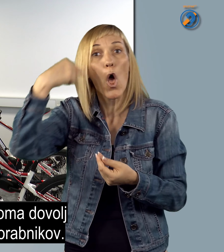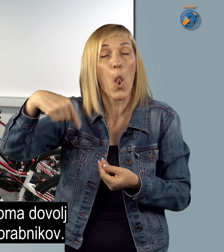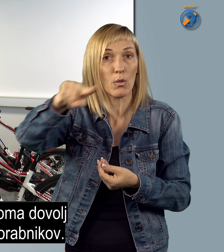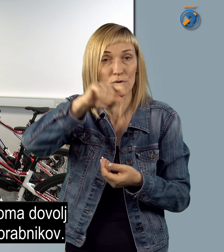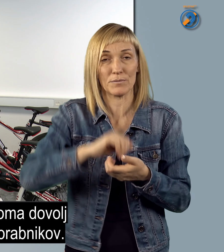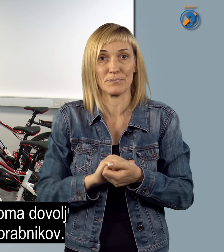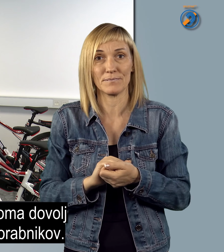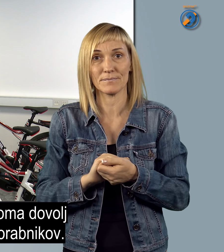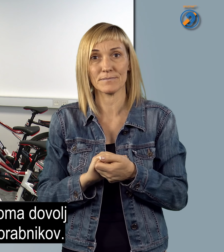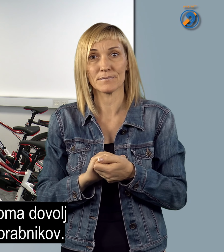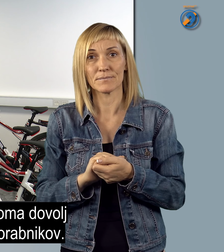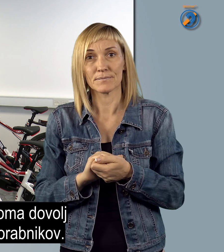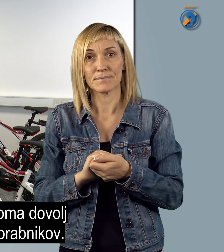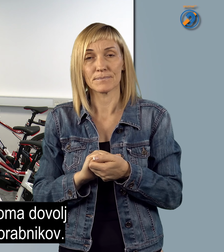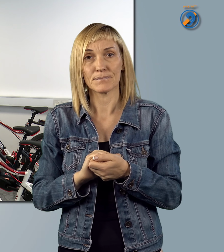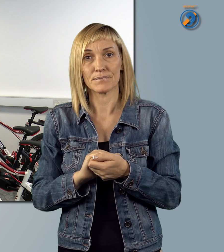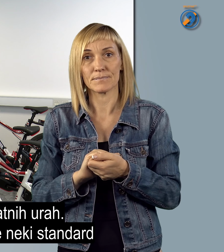uporabnikov.